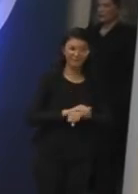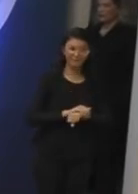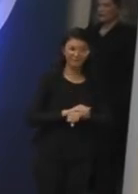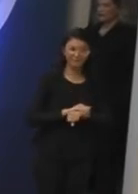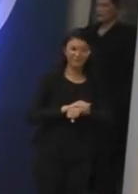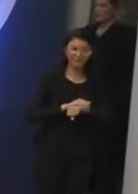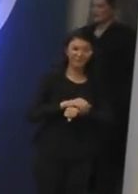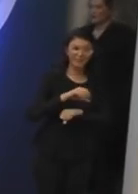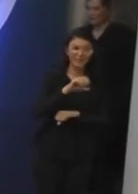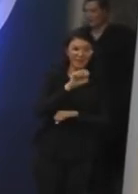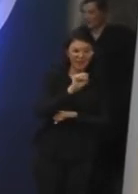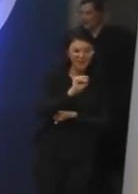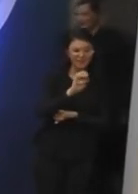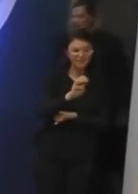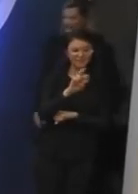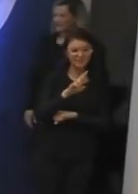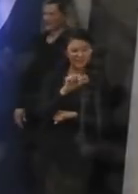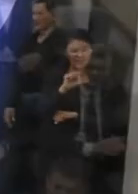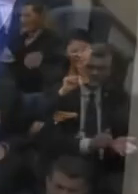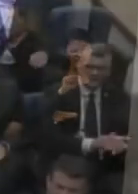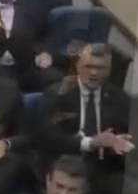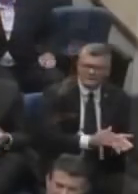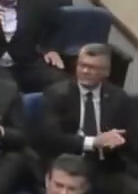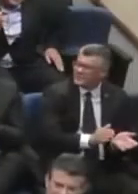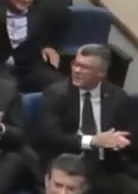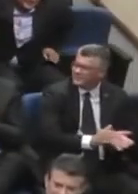Ser Sad de Salto Donner.